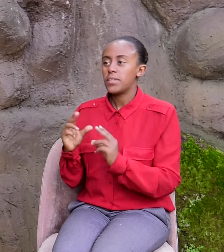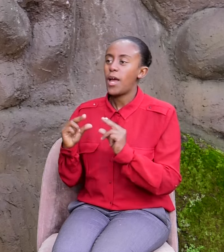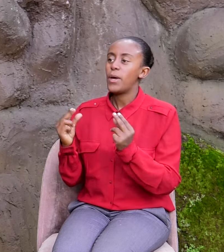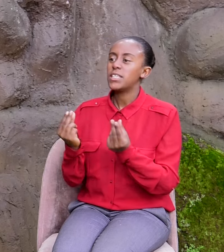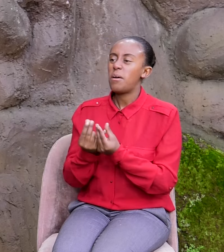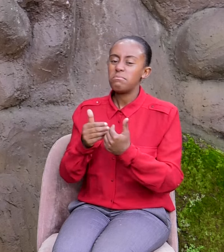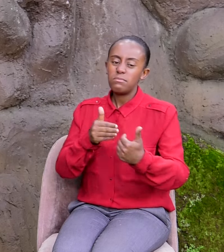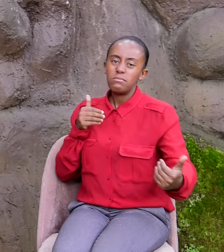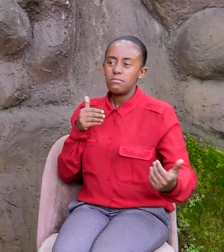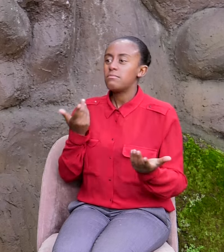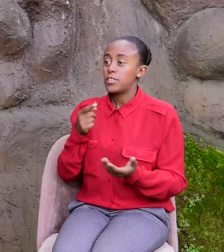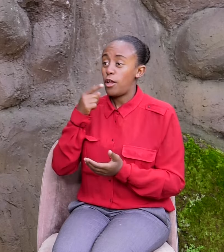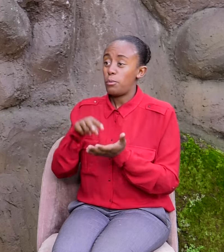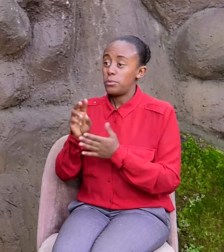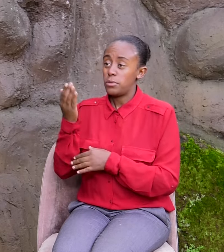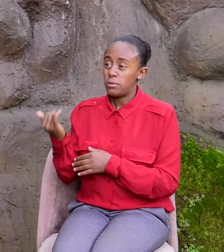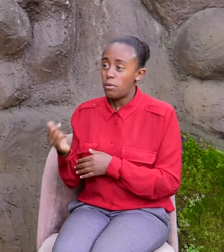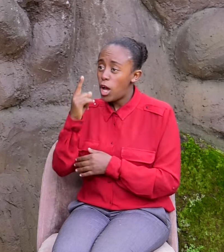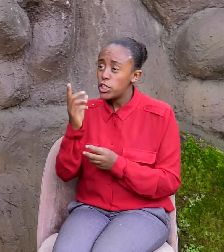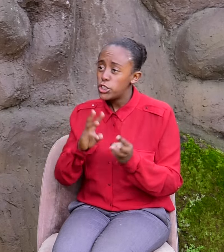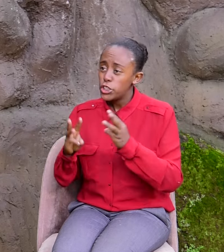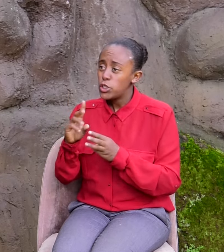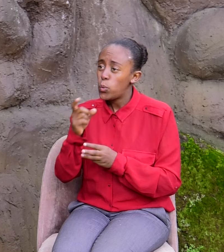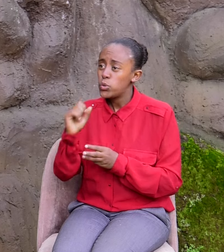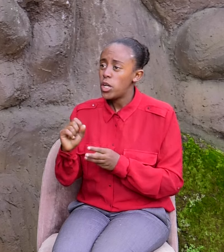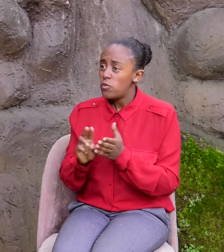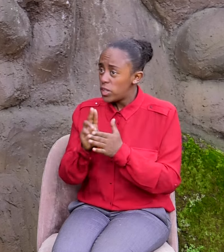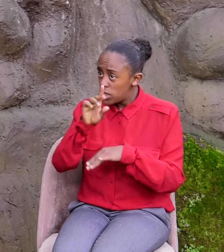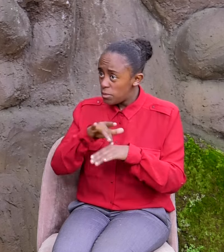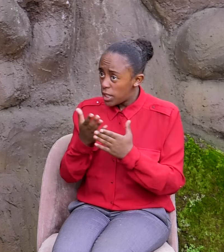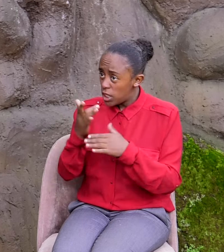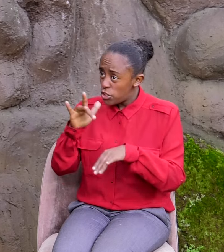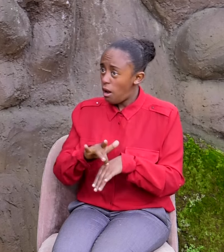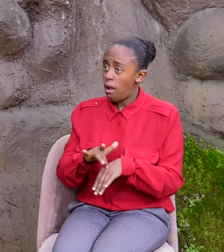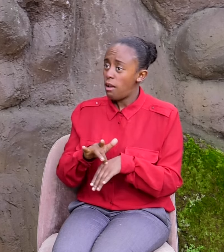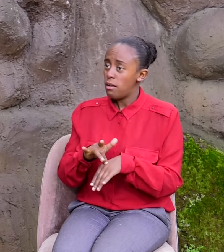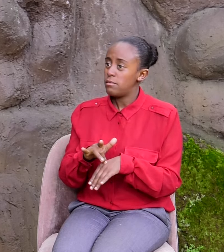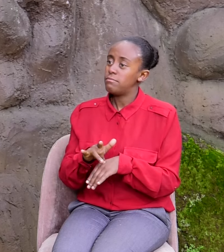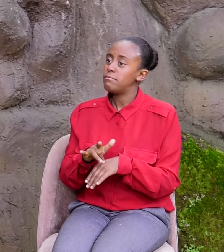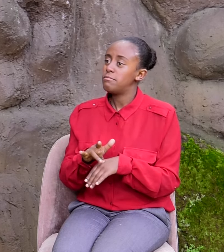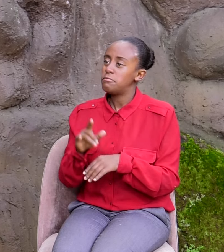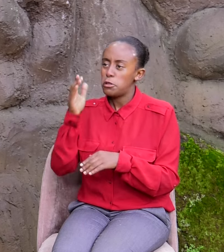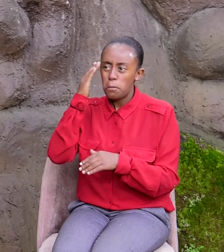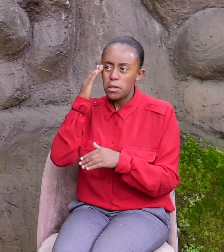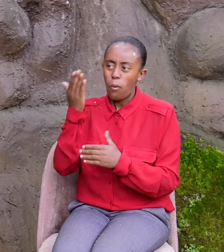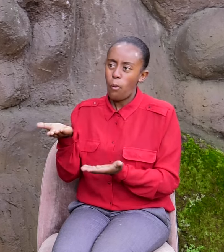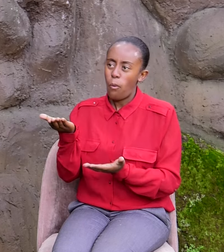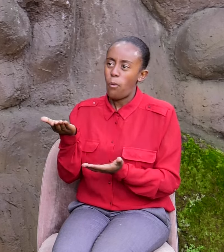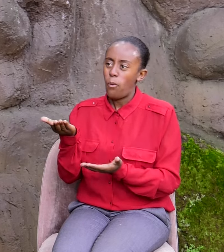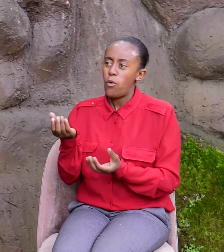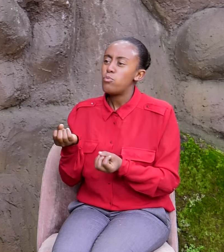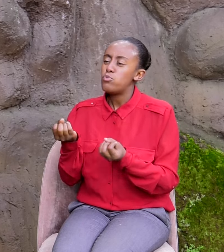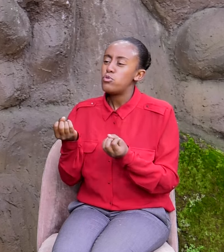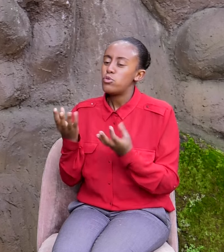ከቤተሰቡ ተለይቶ መሄድም ቅድም እያነሳውልህ እንደነበረው አንድ ችግር ሊሆን ይችላል። ዩኒቨርሲቲ በነገራችን ላይ እንደምታውቀው